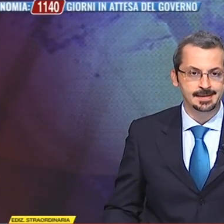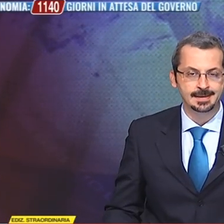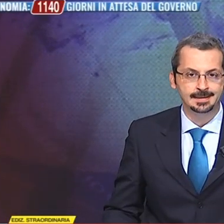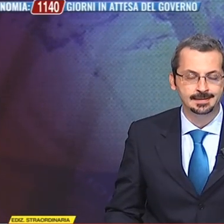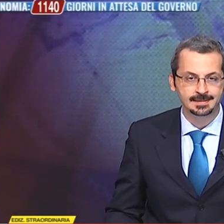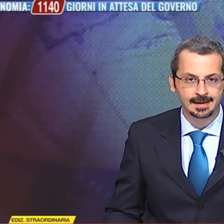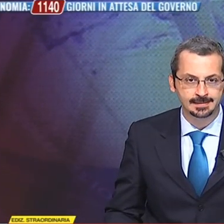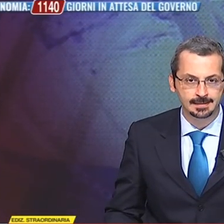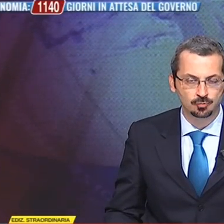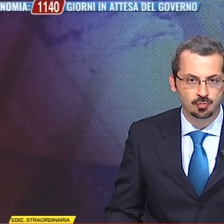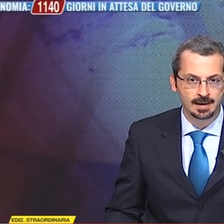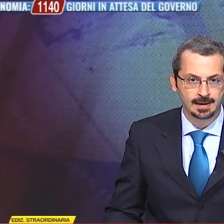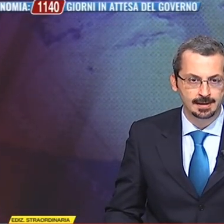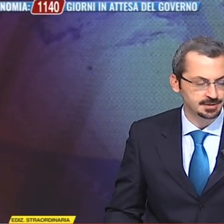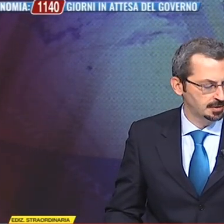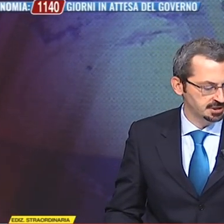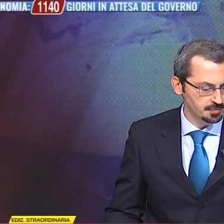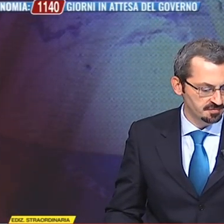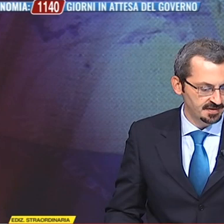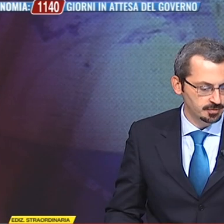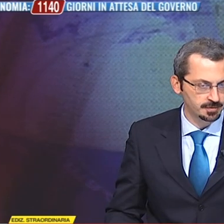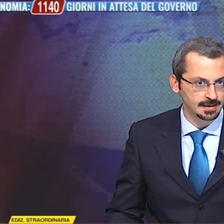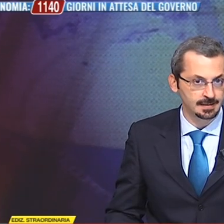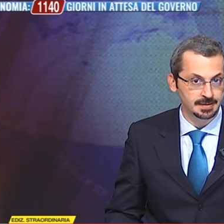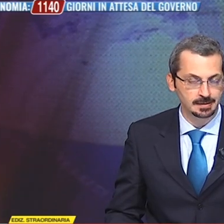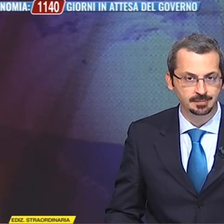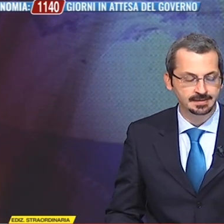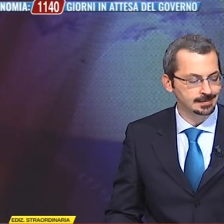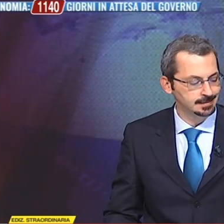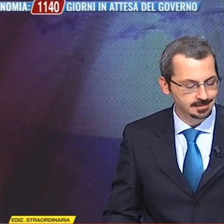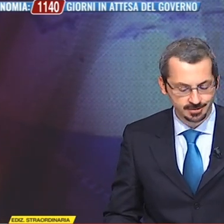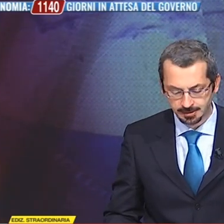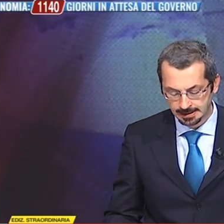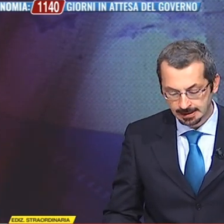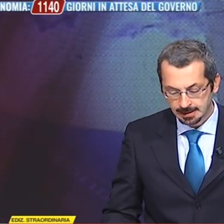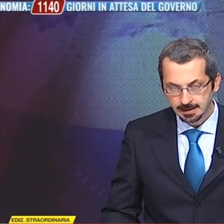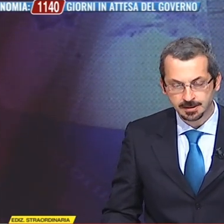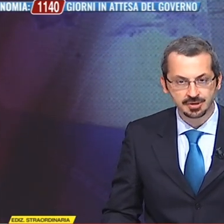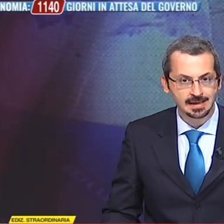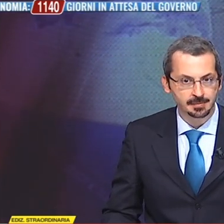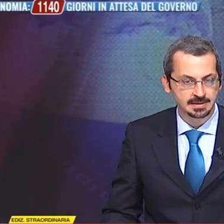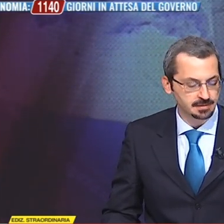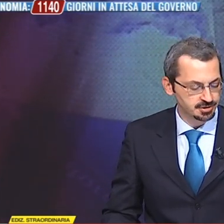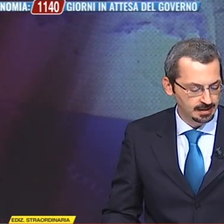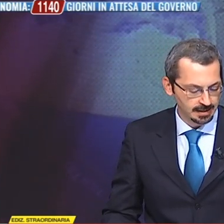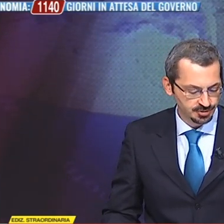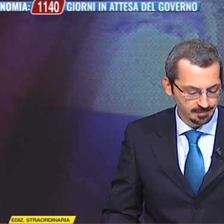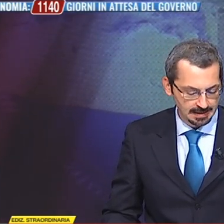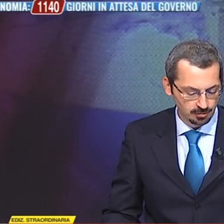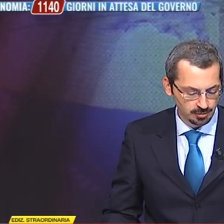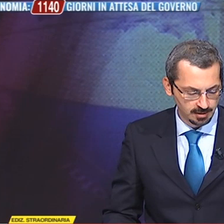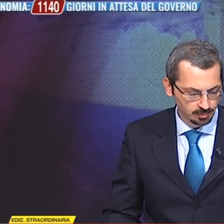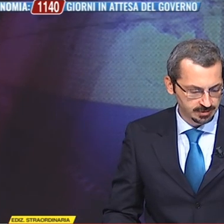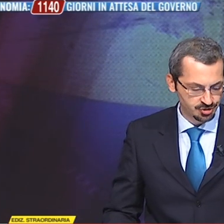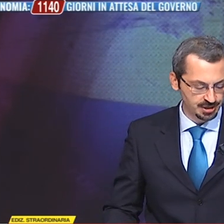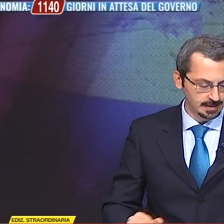Rieccoci in diretta. Dunque, ci siamo lasciati poco fa con le parole importanti dell'assessore regionale alla protezione civile